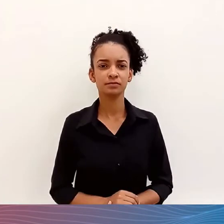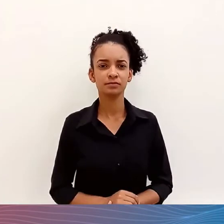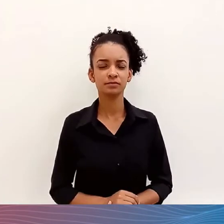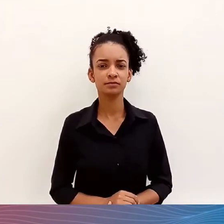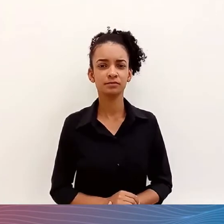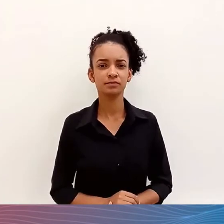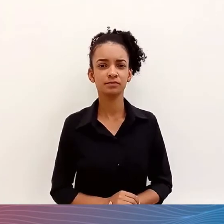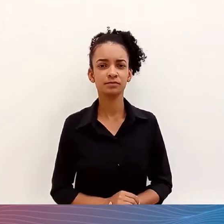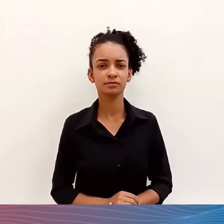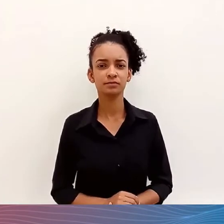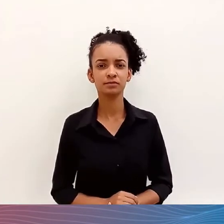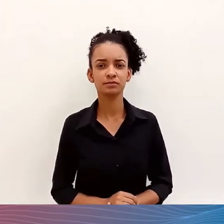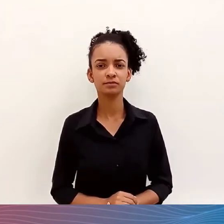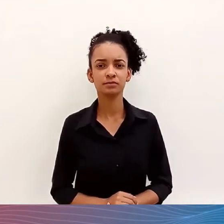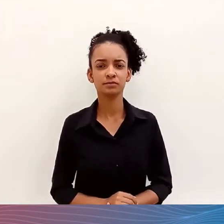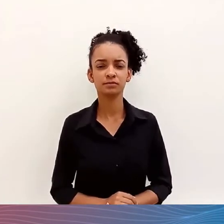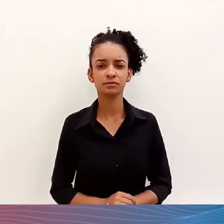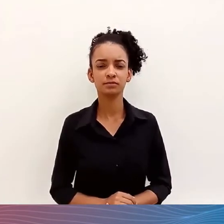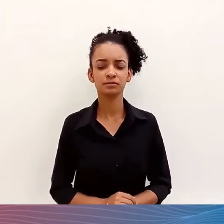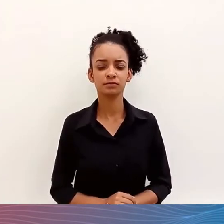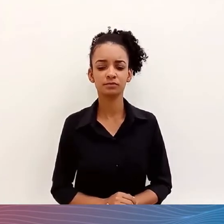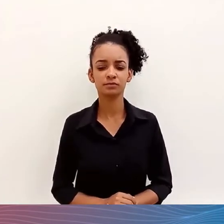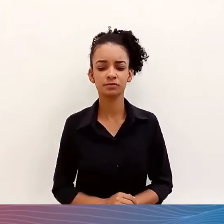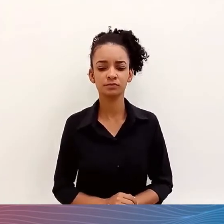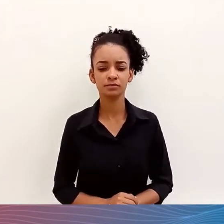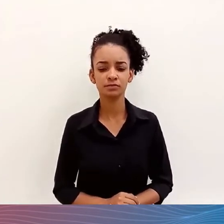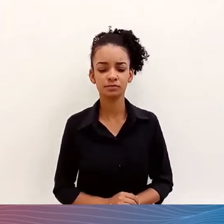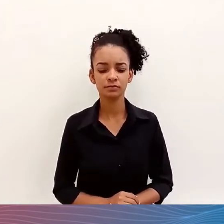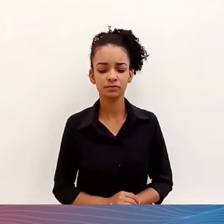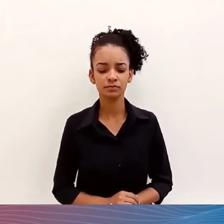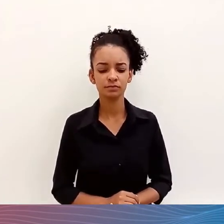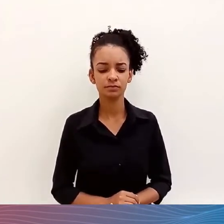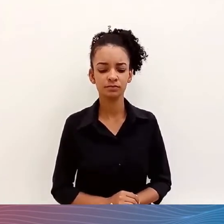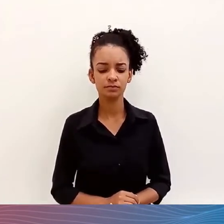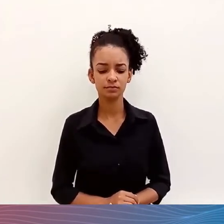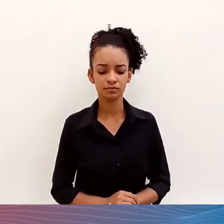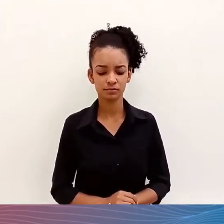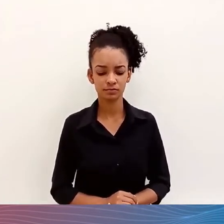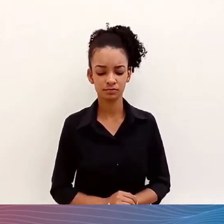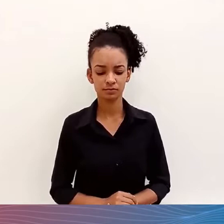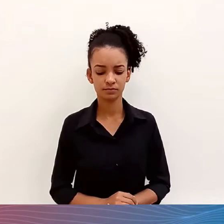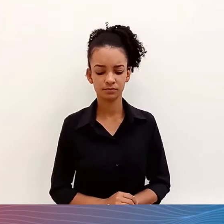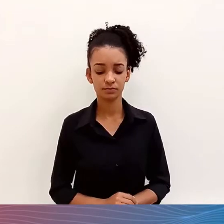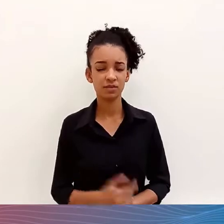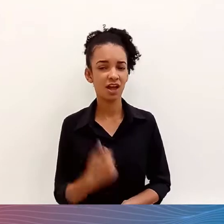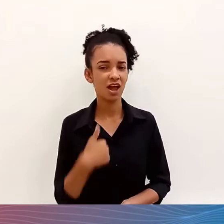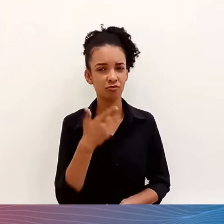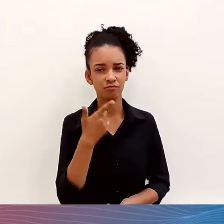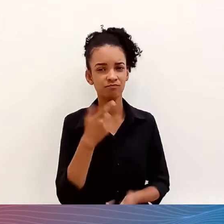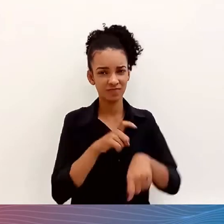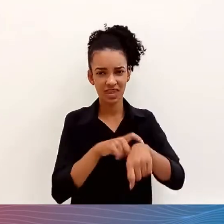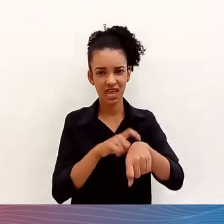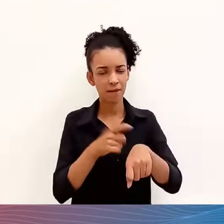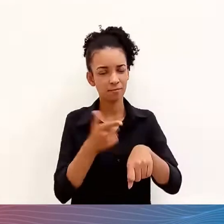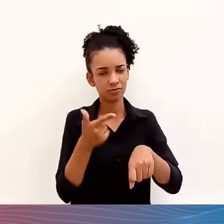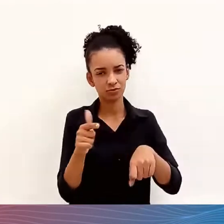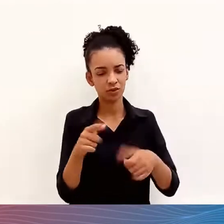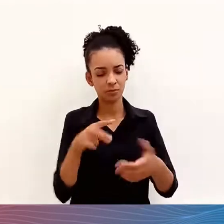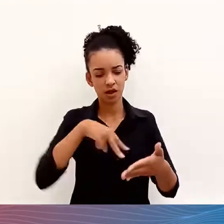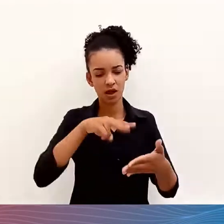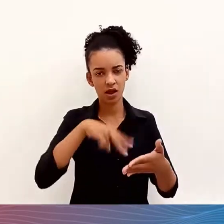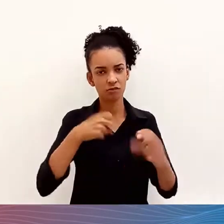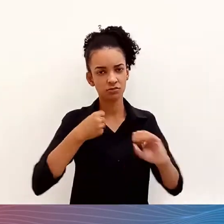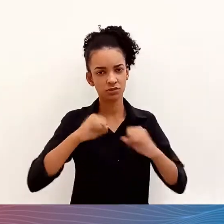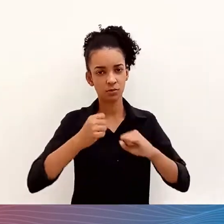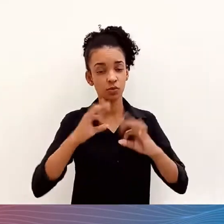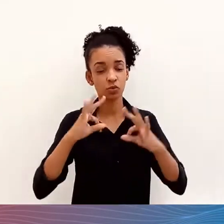Ó Senhor Jesus, não tenham tempo de ler todo o salmo, vocês leiam em casa. Ó Senhor Jesus. Então, como é bom, irmão,